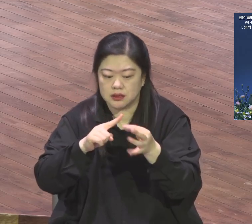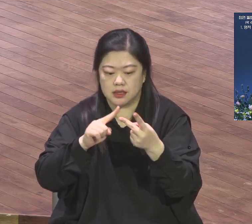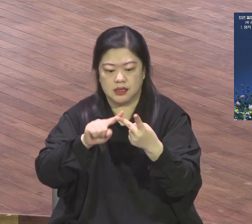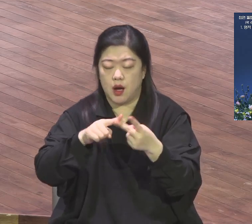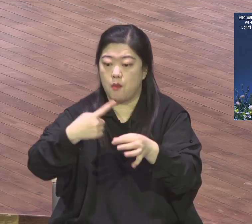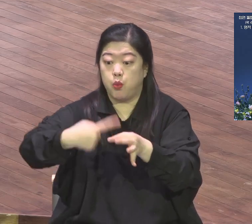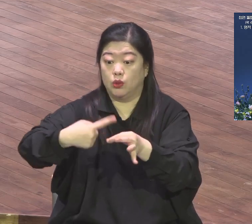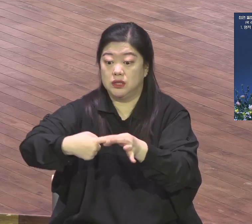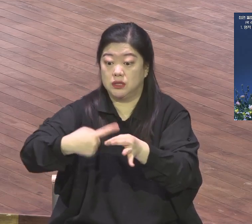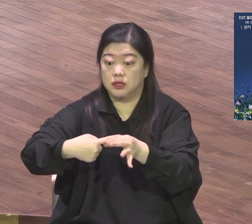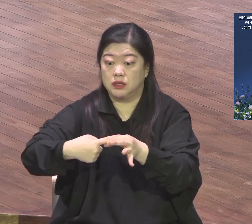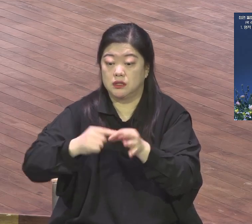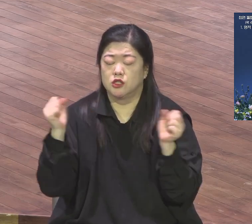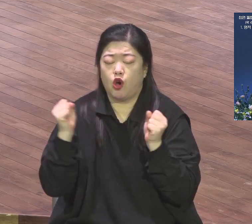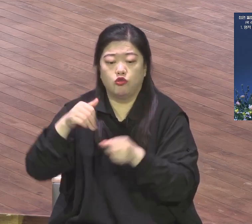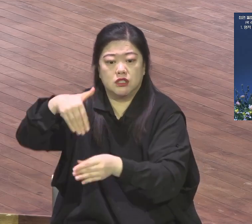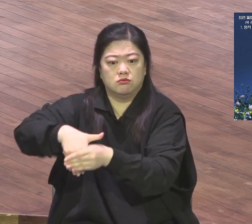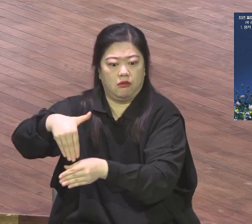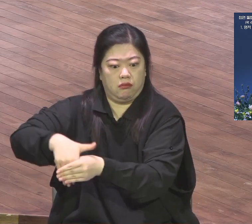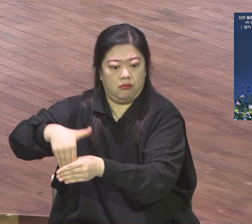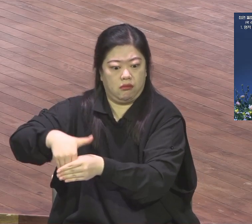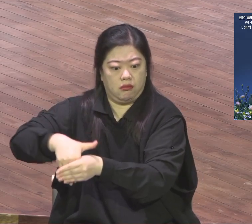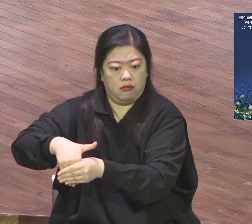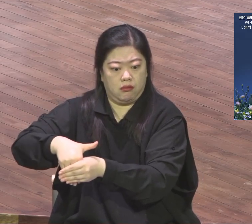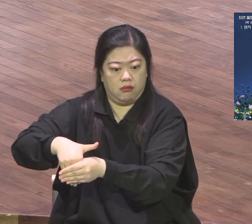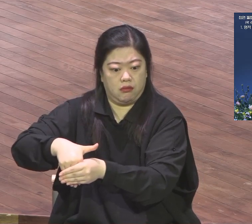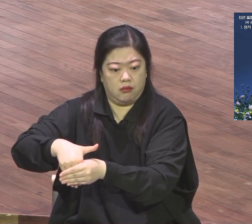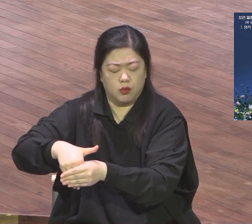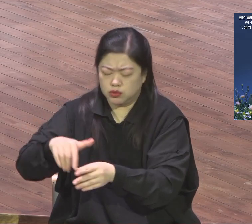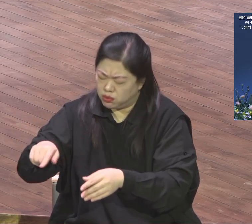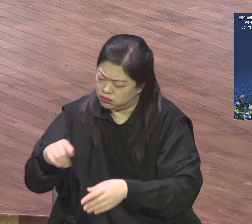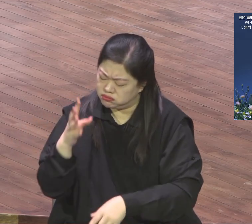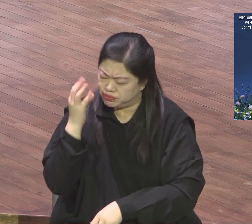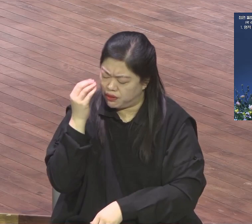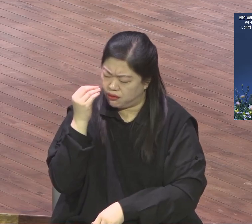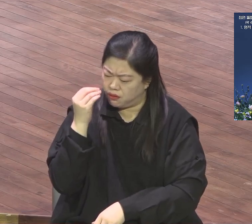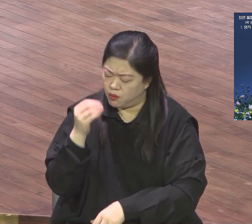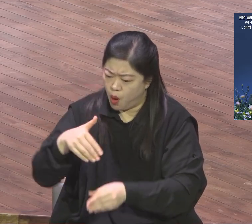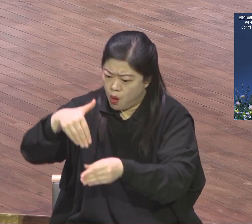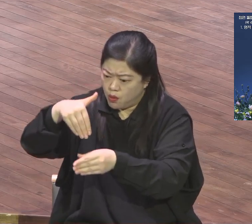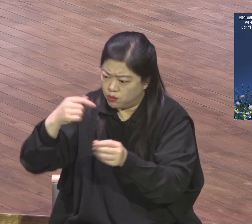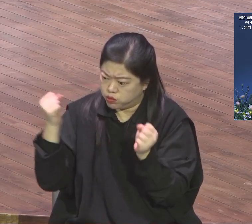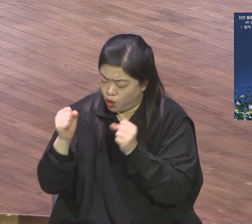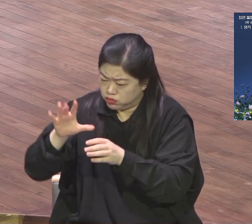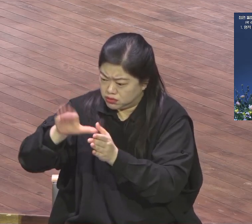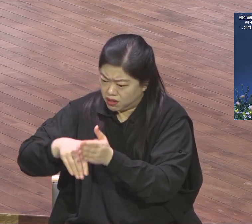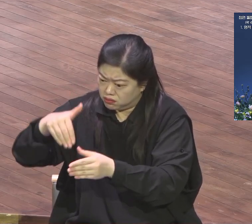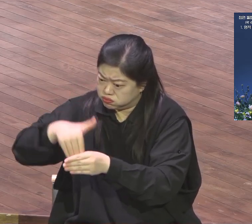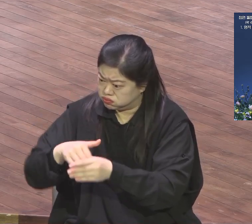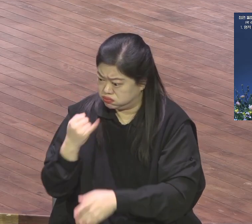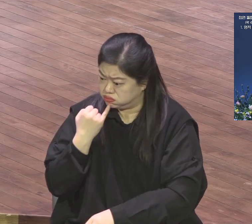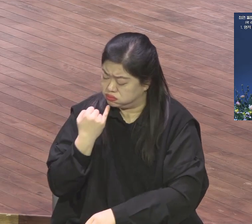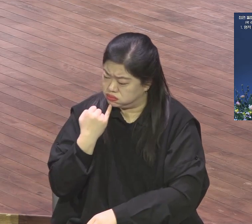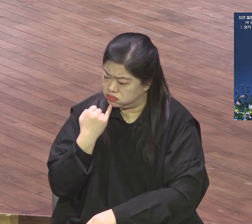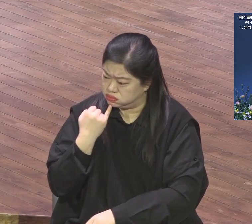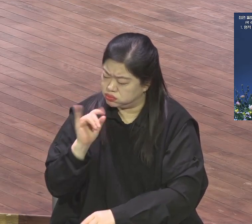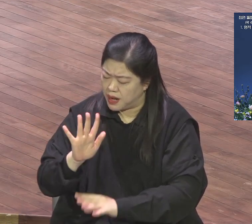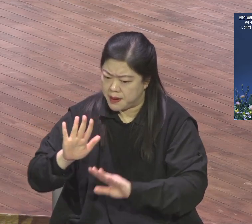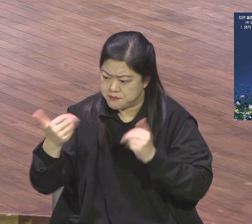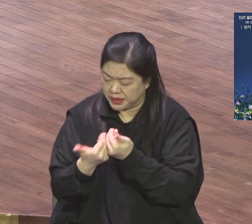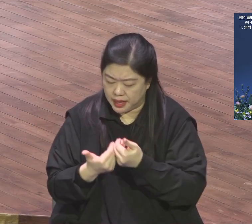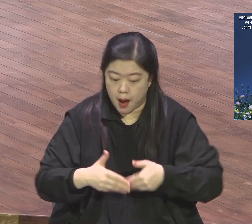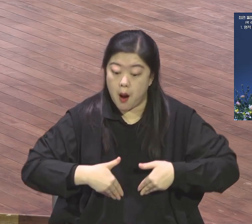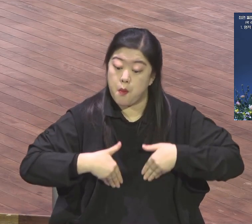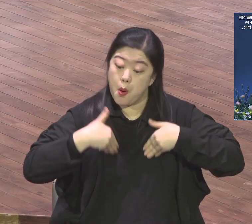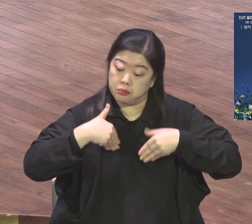그러면서 이 농부들이 겨울에 나가서 계속 보리 심은 데 밀 심은 데 계속 밟아주면서 그냥 심혈을 기울이지요. 겨울에